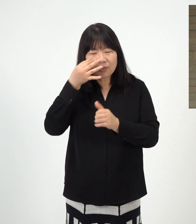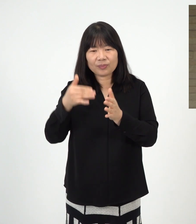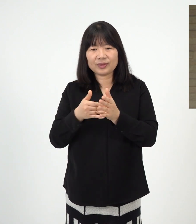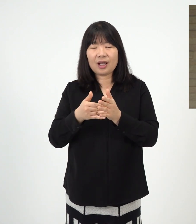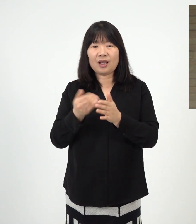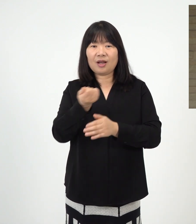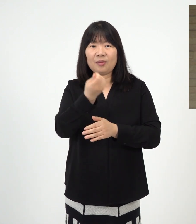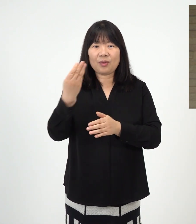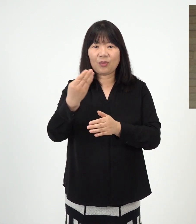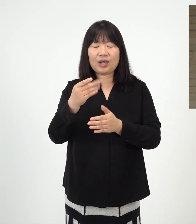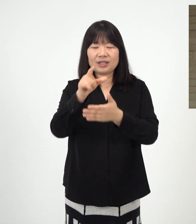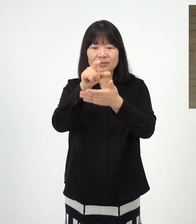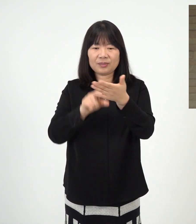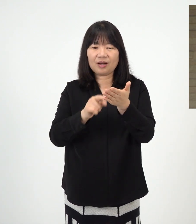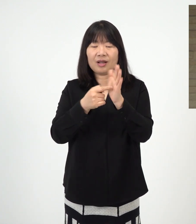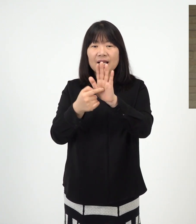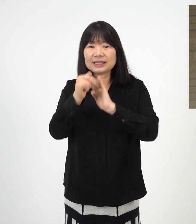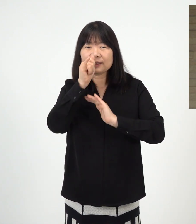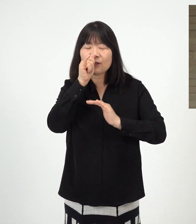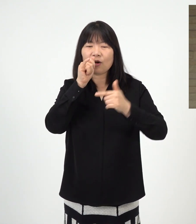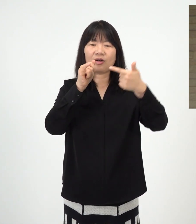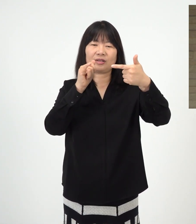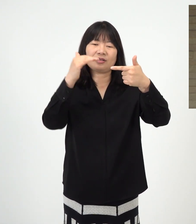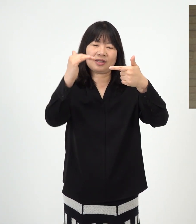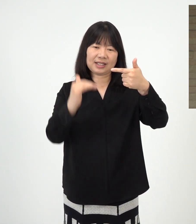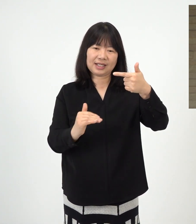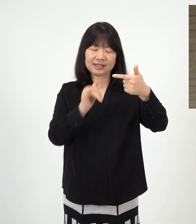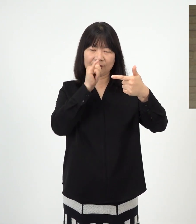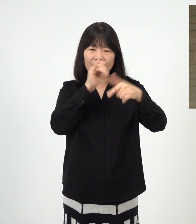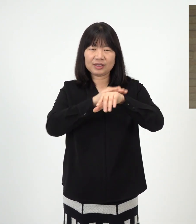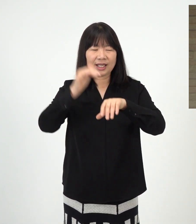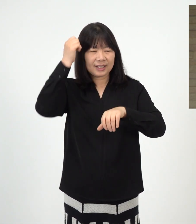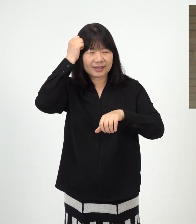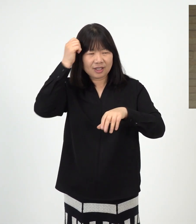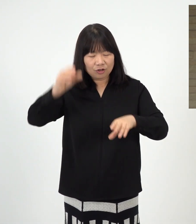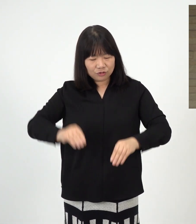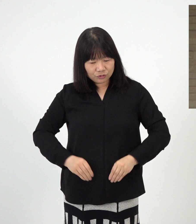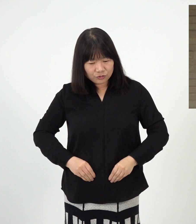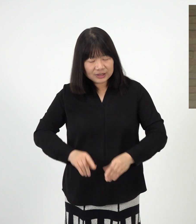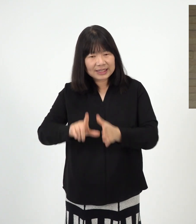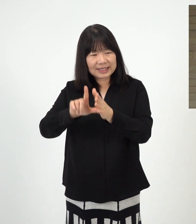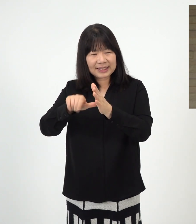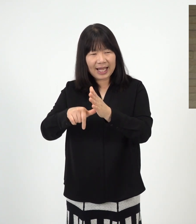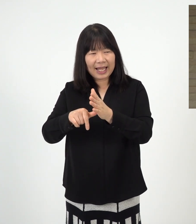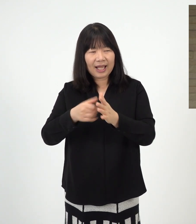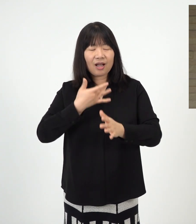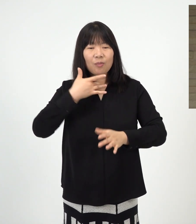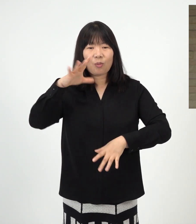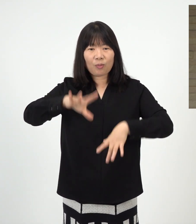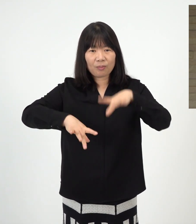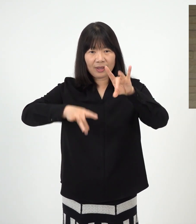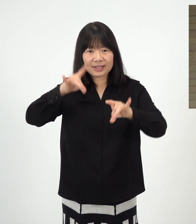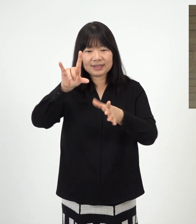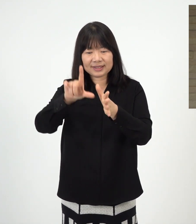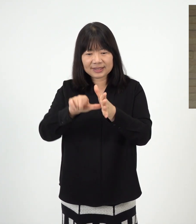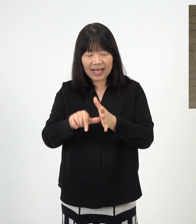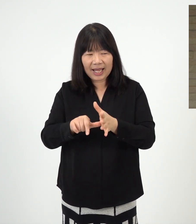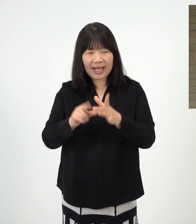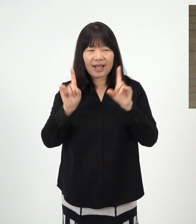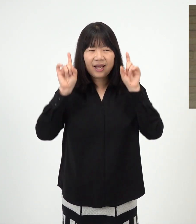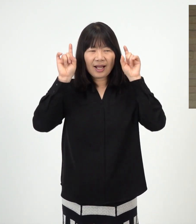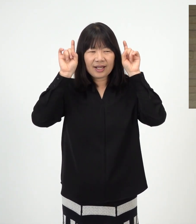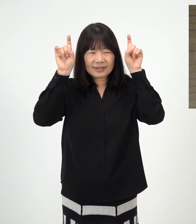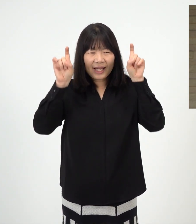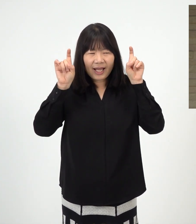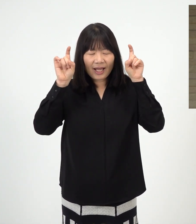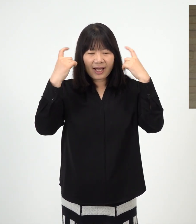가지 항목이 등장을 했습니까? 6가지. 잘 기억하세요. 줄일 때, 목마를 때, 나그네